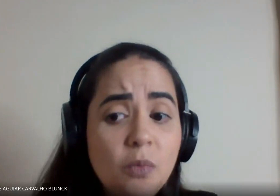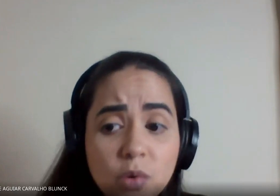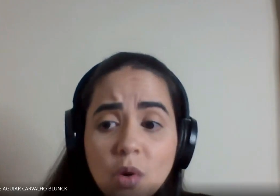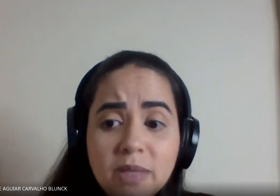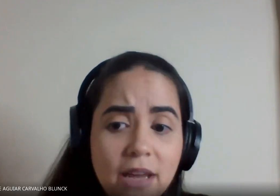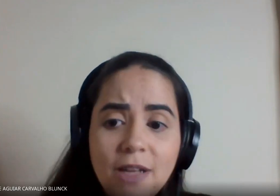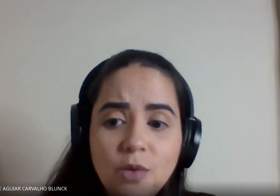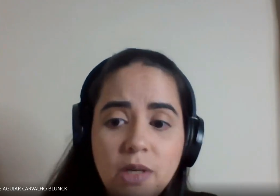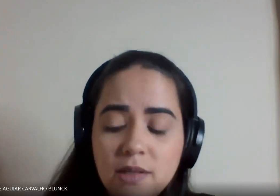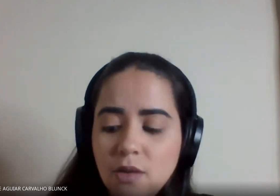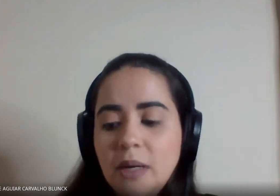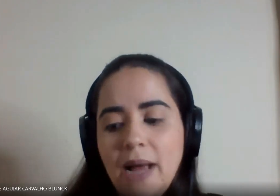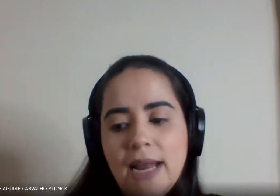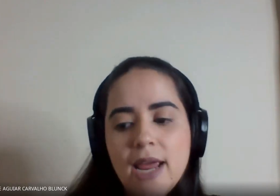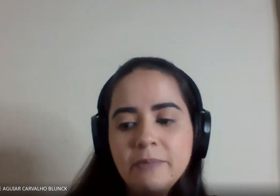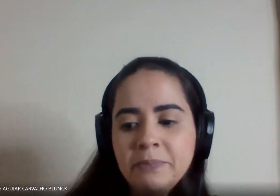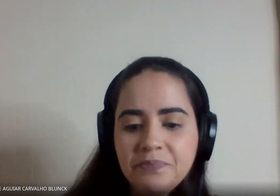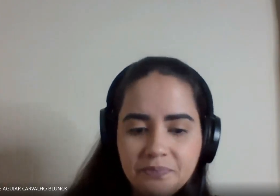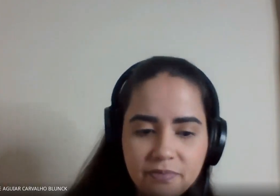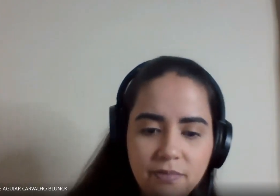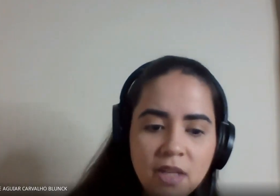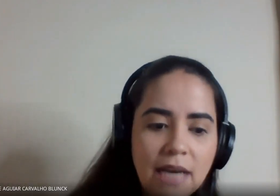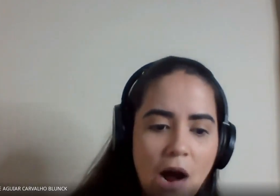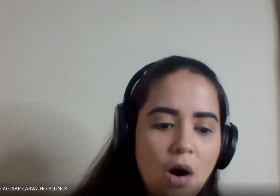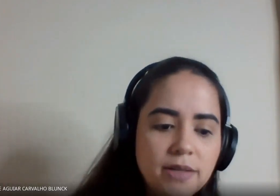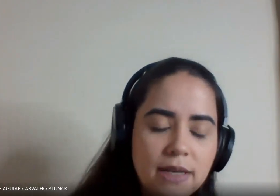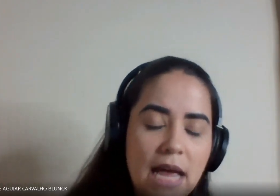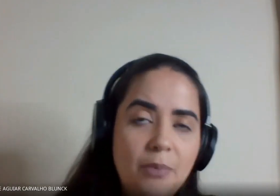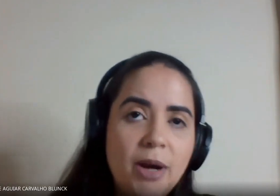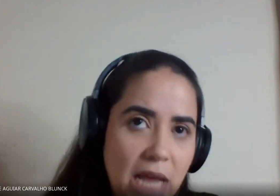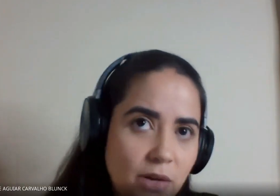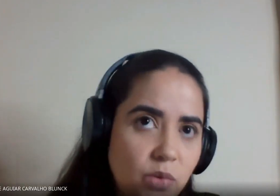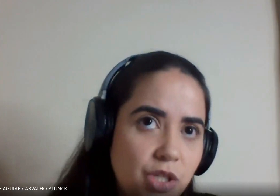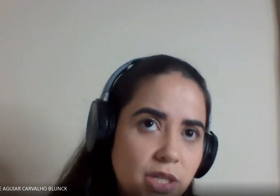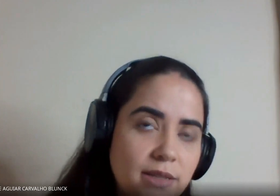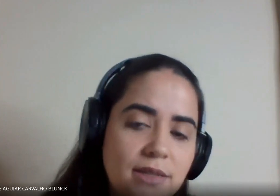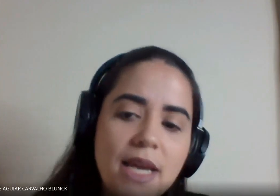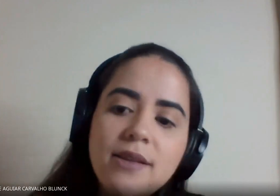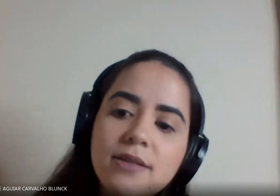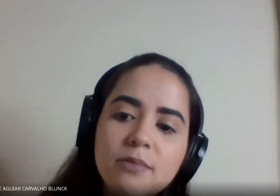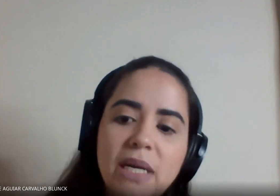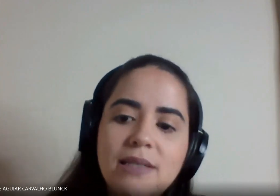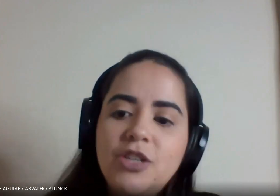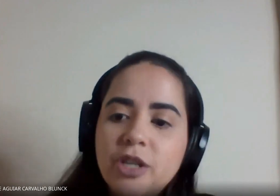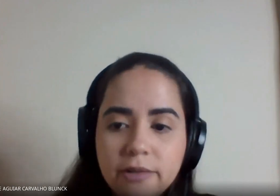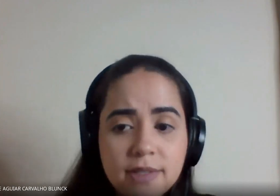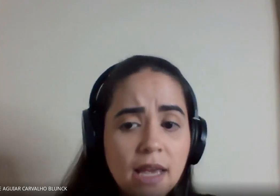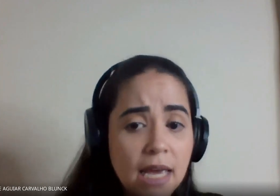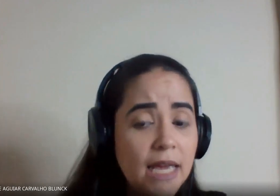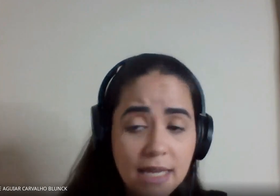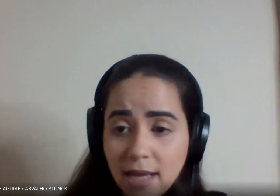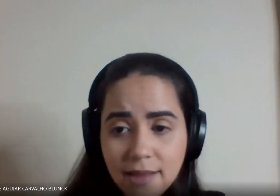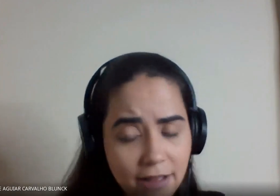eles são muito observadores. Eu trabalhei na roça, na época minha aluna tinha 6 para 7